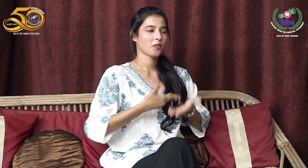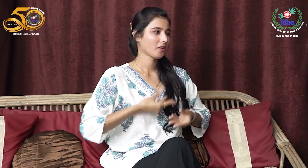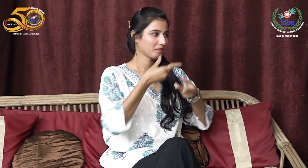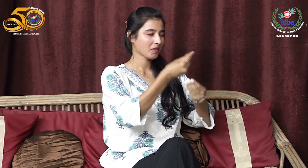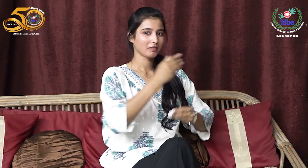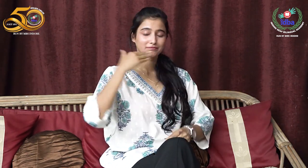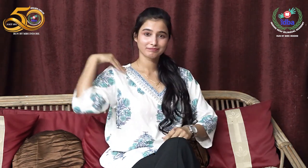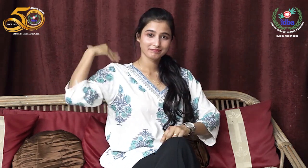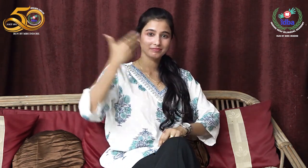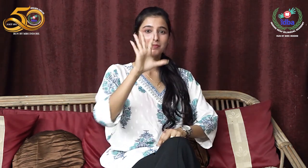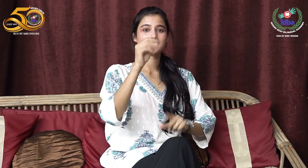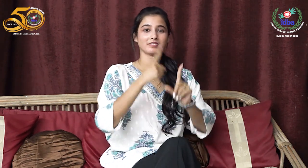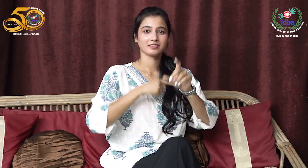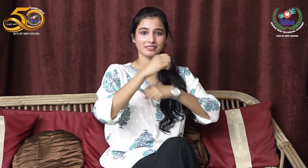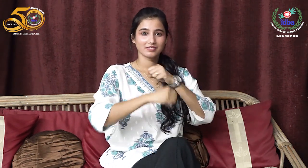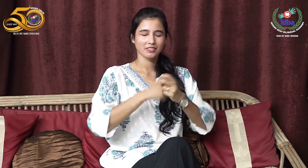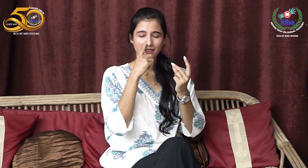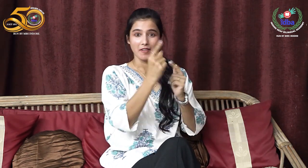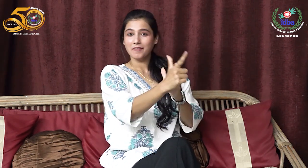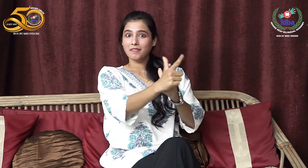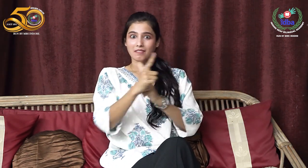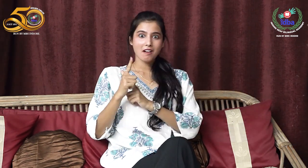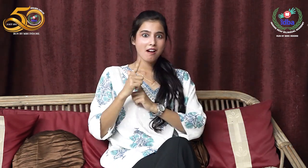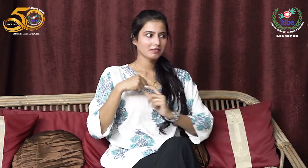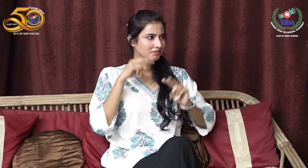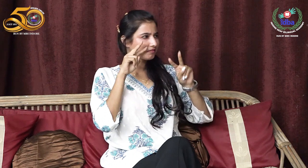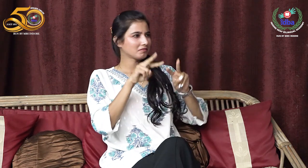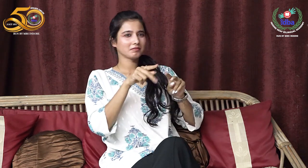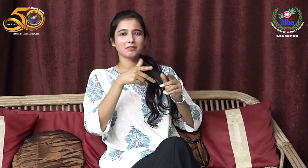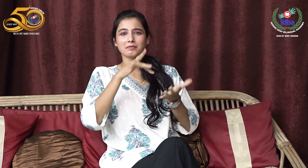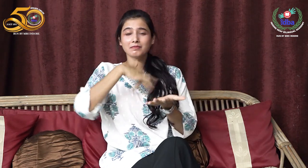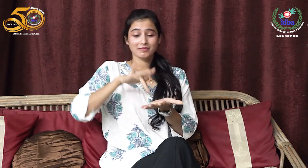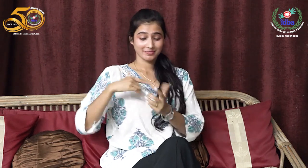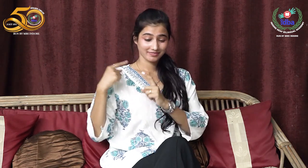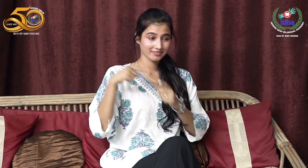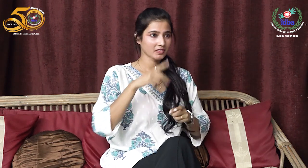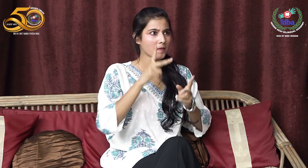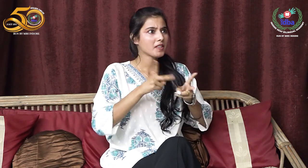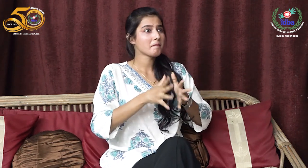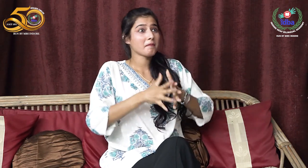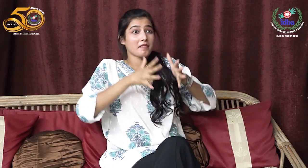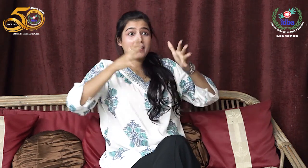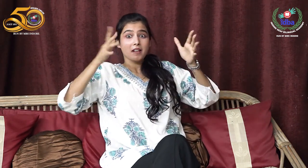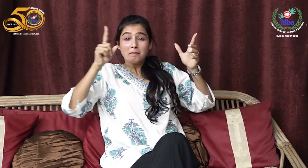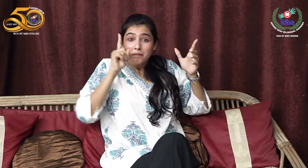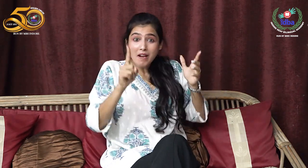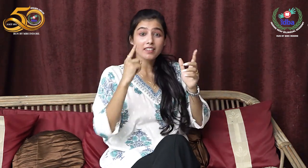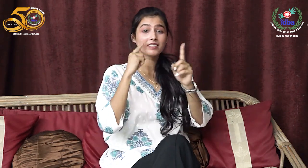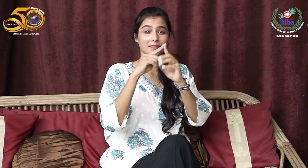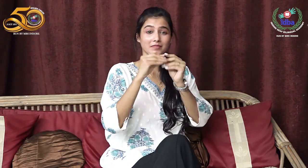IDB ने मुझे इनवाइट किया, उसके लिए थैंक यू। अब आपको 50 साल जो है बहुत जल्दी पूरे हो चुके हैं IDB को, हमने देखा है। जब हम आए थे तब तो छोटा सा था, अब इतना बड़ा हो गया